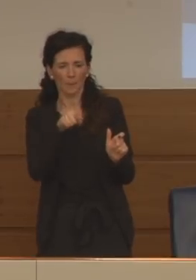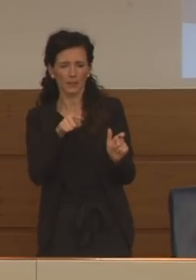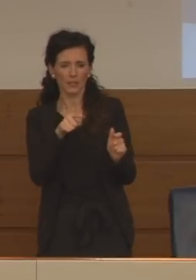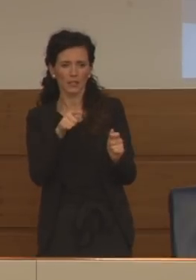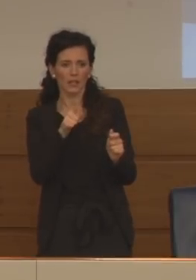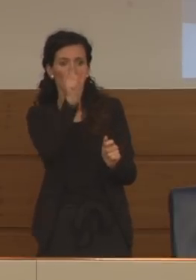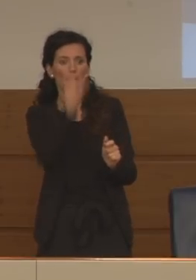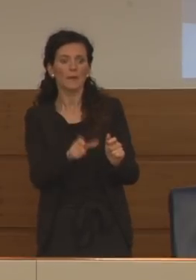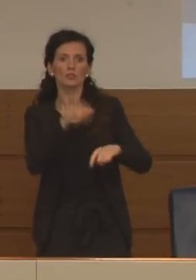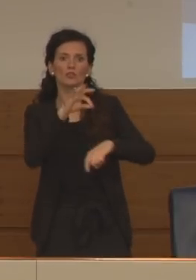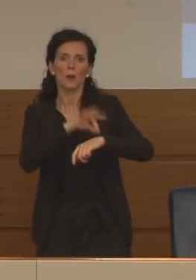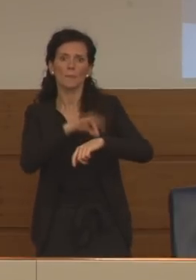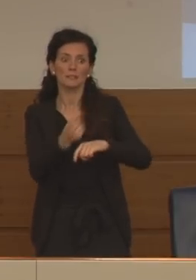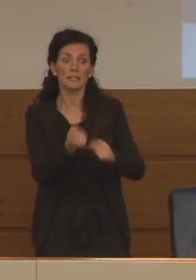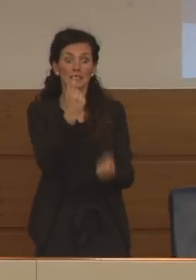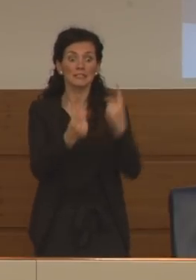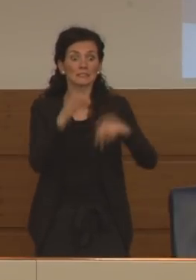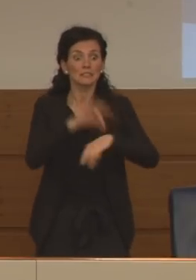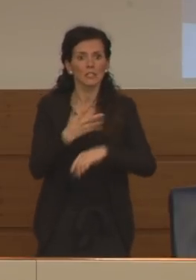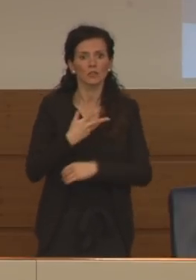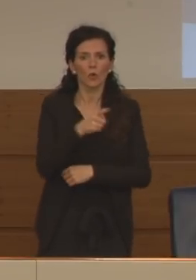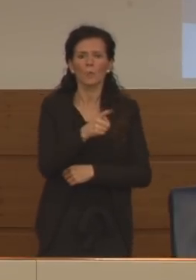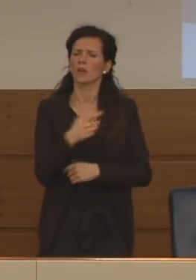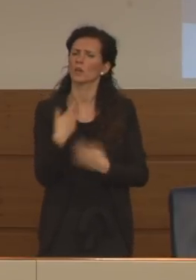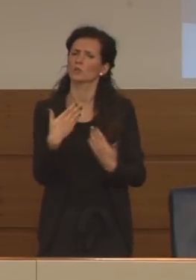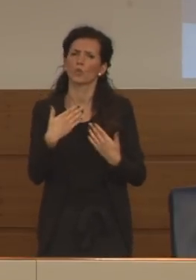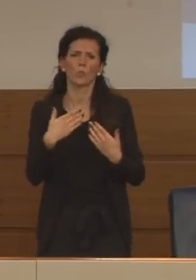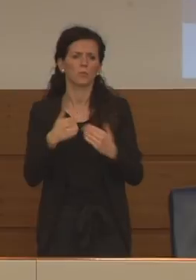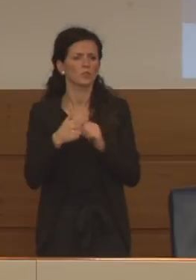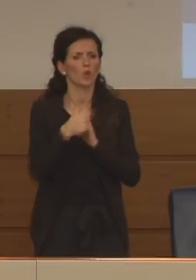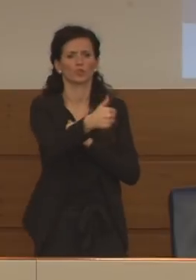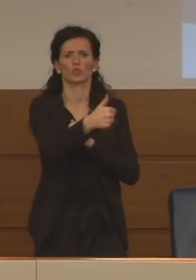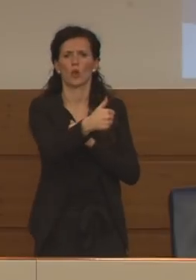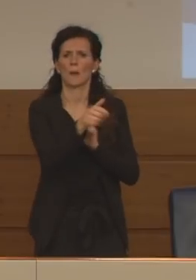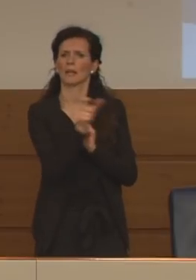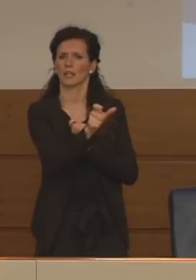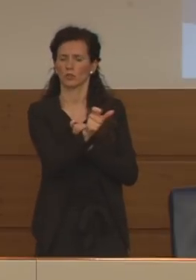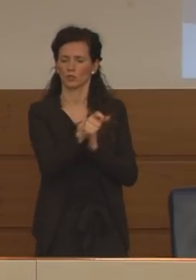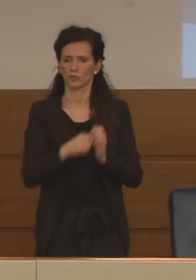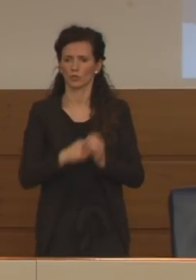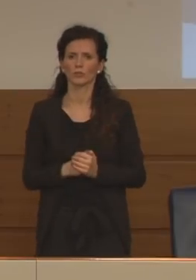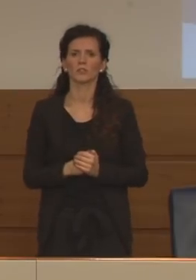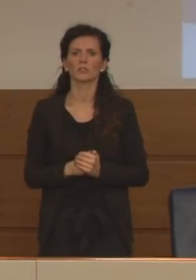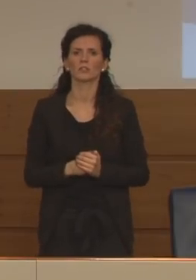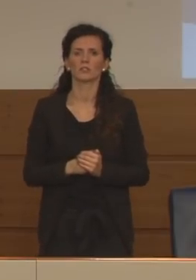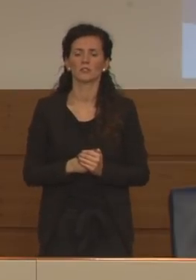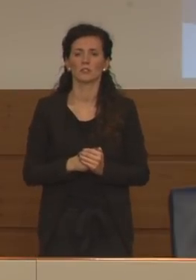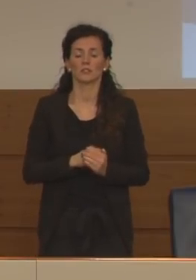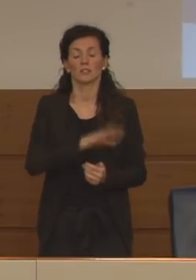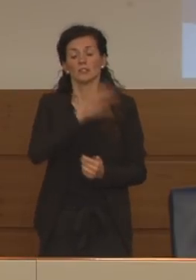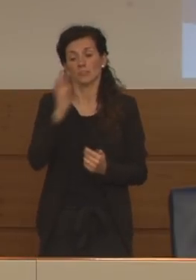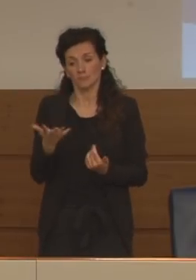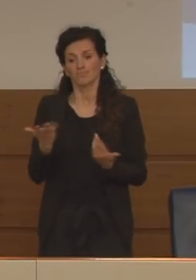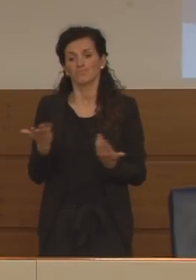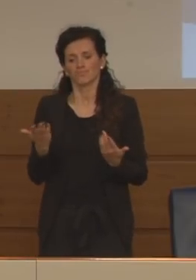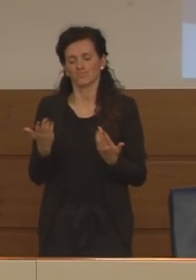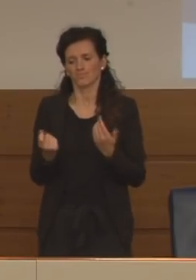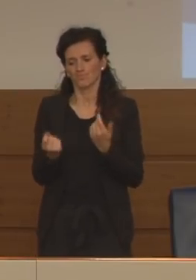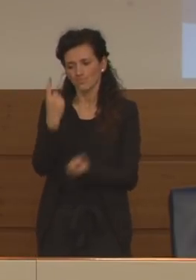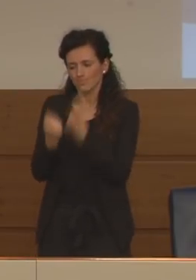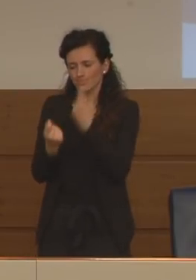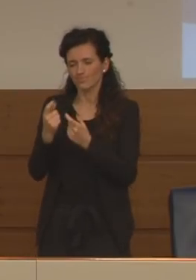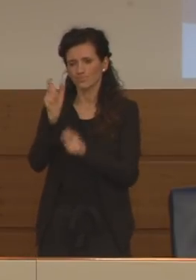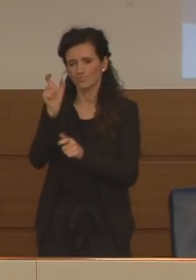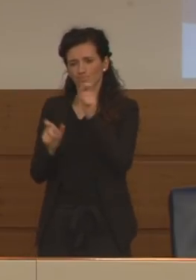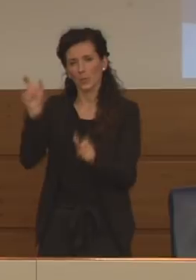persone con sintomi e meglio è l'altra cosa ci dice di un numero di deceduti piuttosto elevato anche